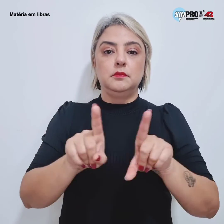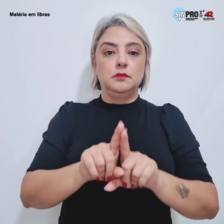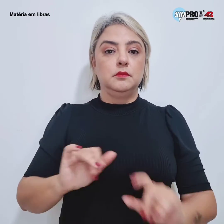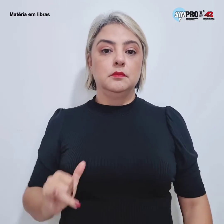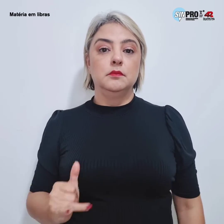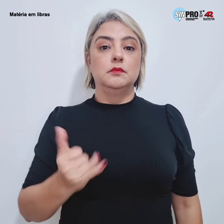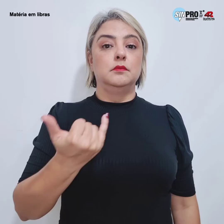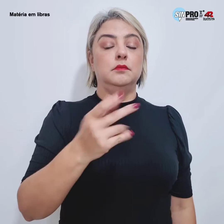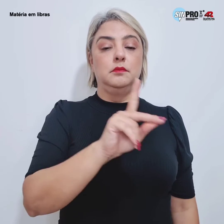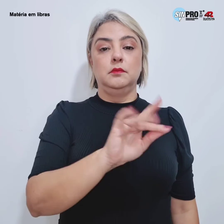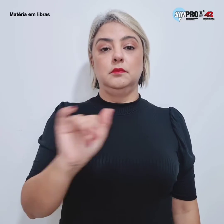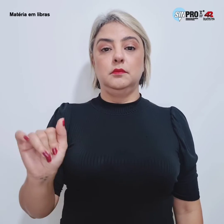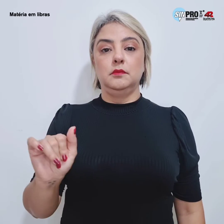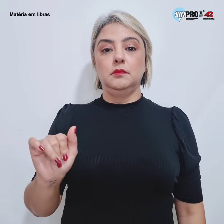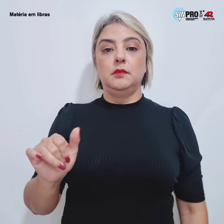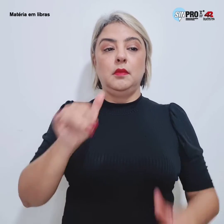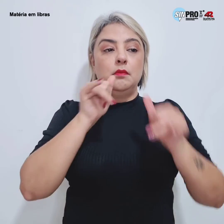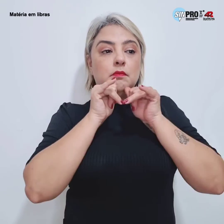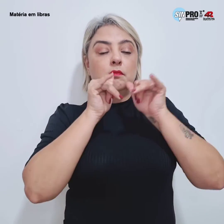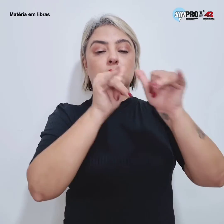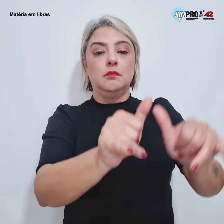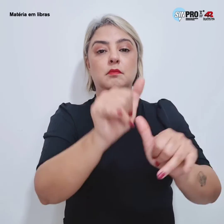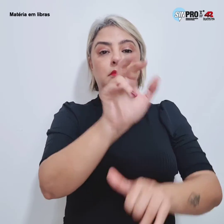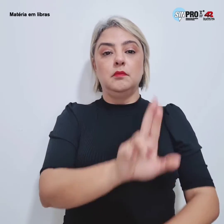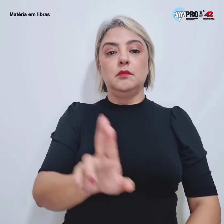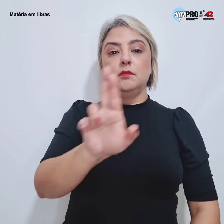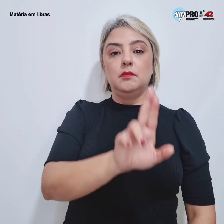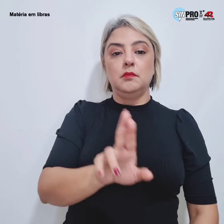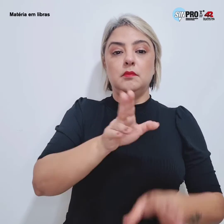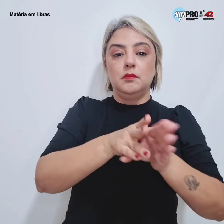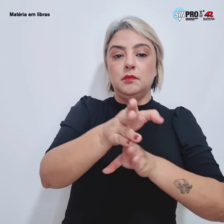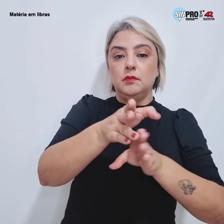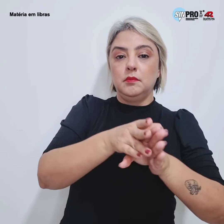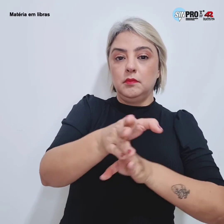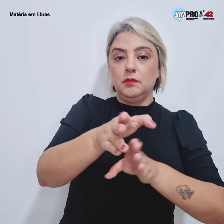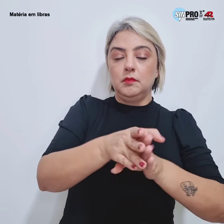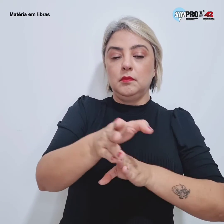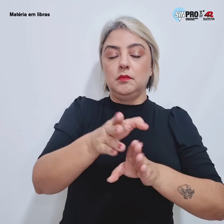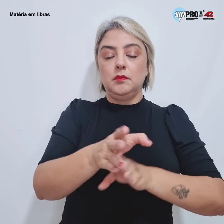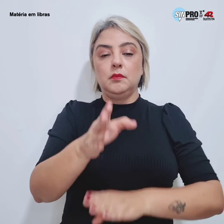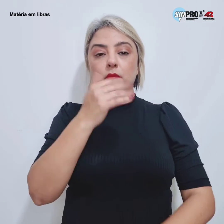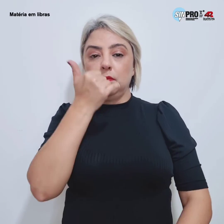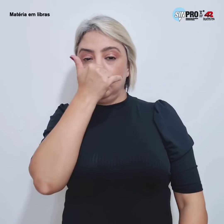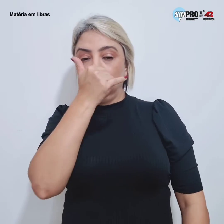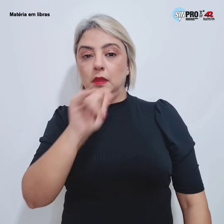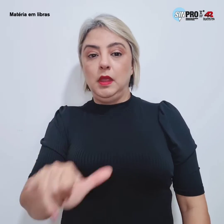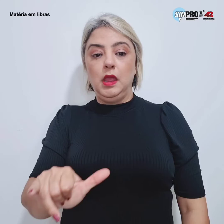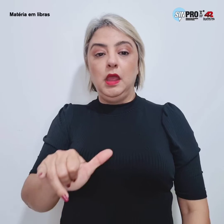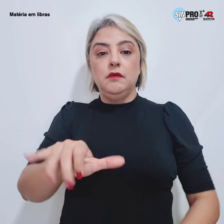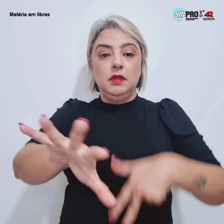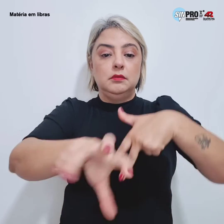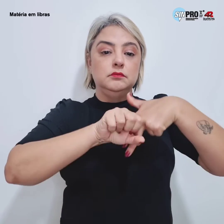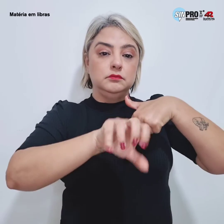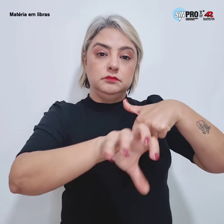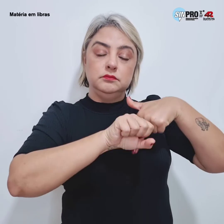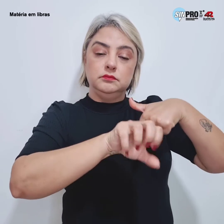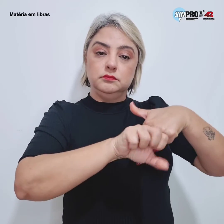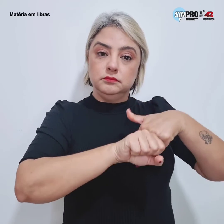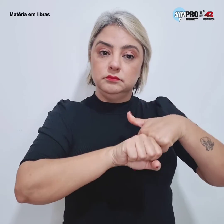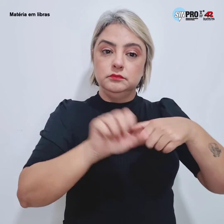data para alertar sobre o uso das medidas sanitárias que evitam a infecção pelo novo coronavírus, como